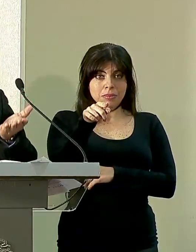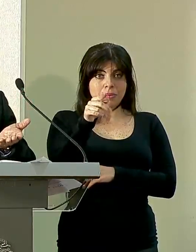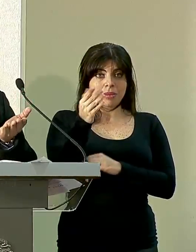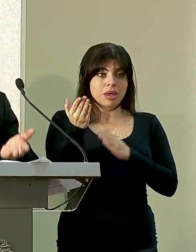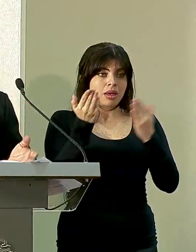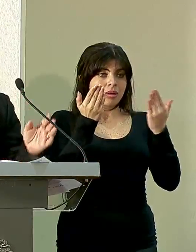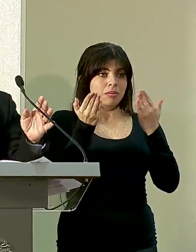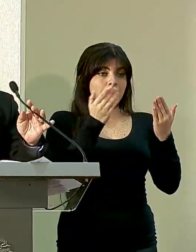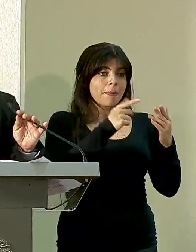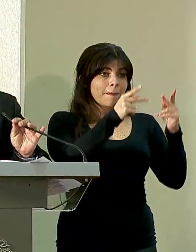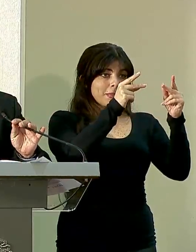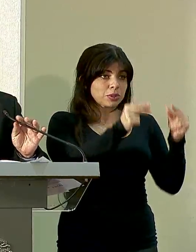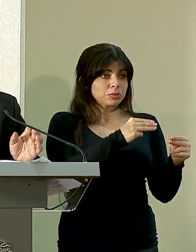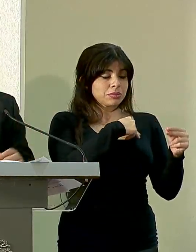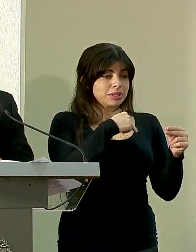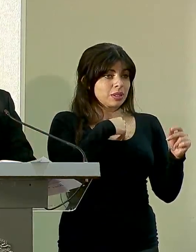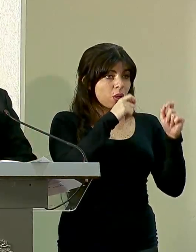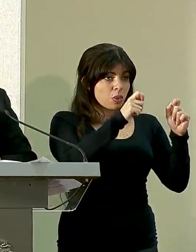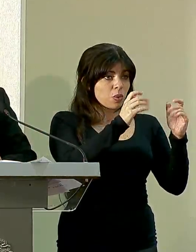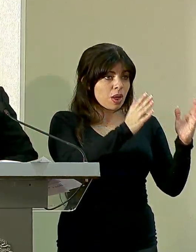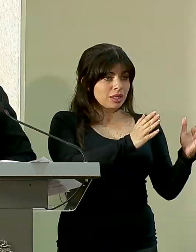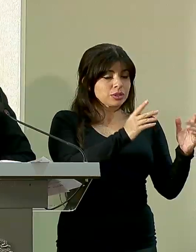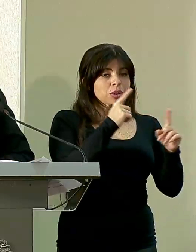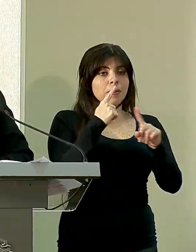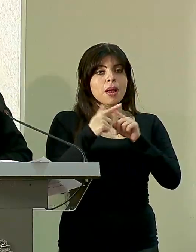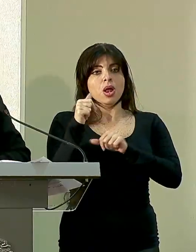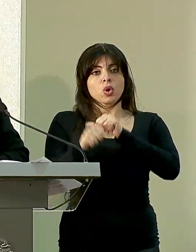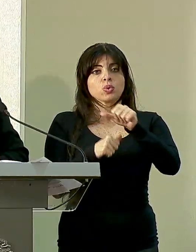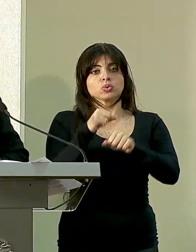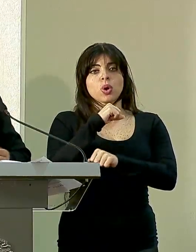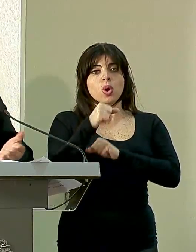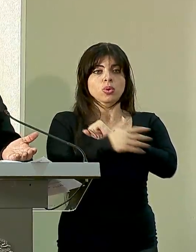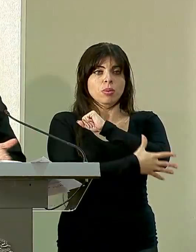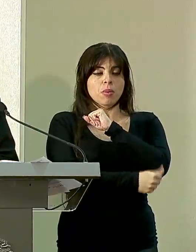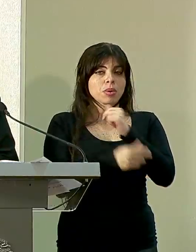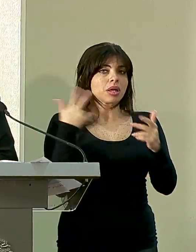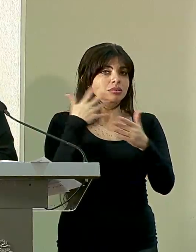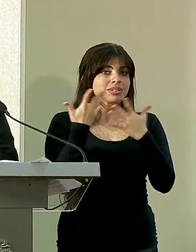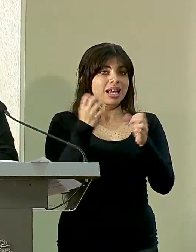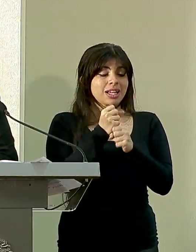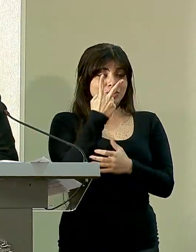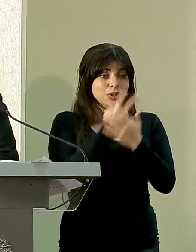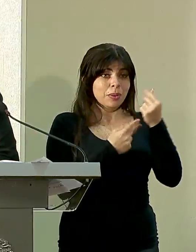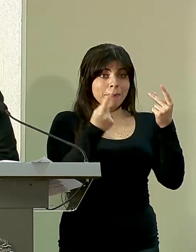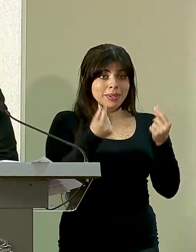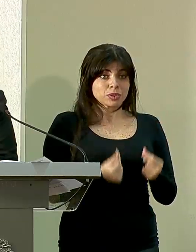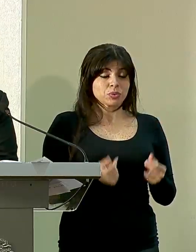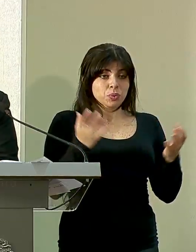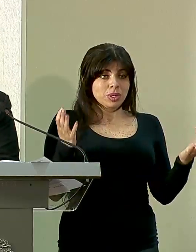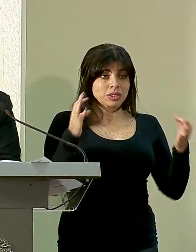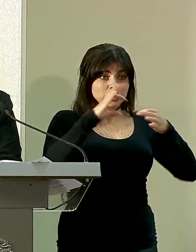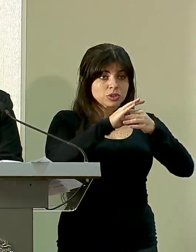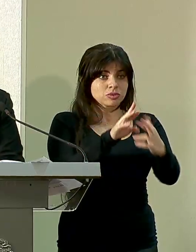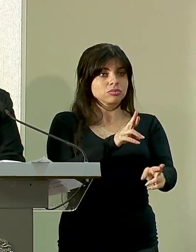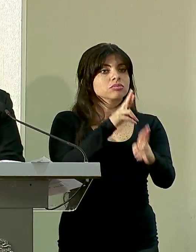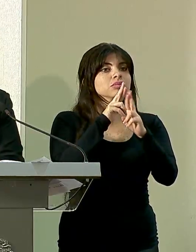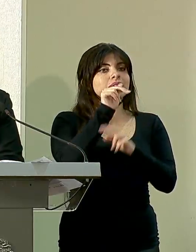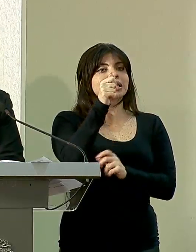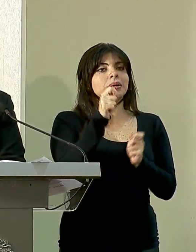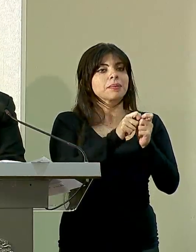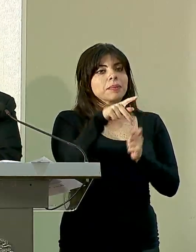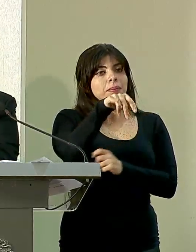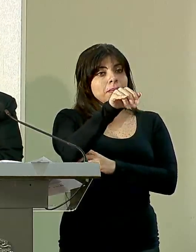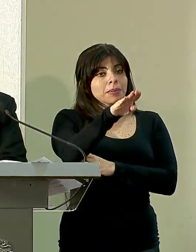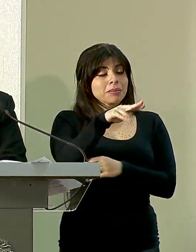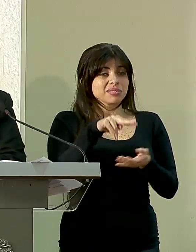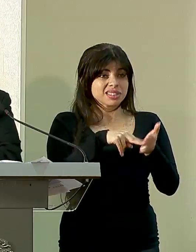al presupuesto del Ministerio de Educación y a la lucha contra la pobreza que se está haciendo. Combinados los dos presupuestos, me dan prácticamente 10 puntos del PIB.